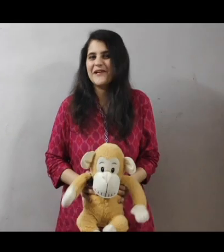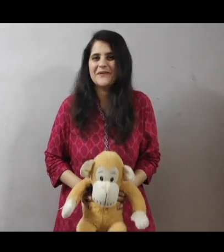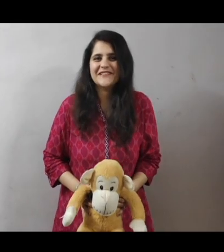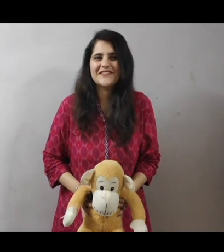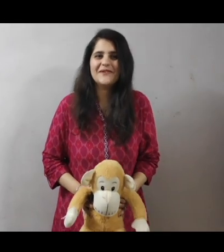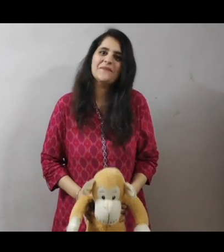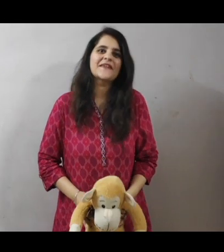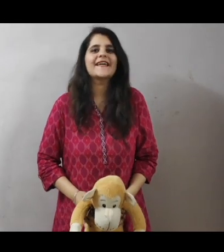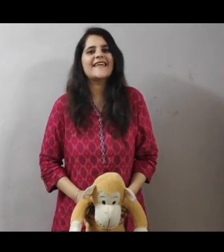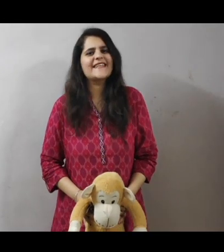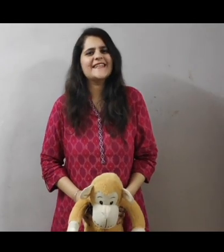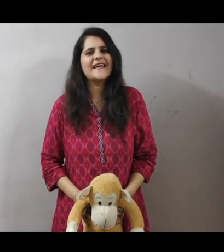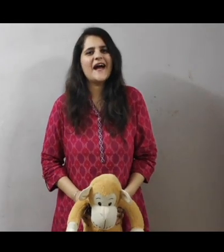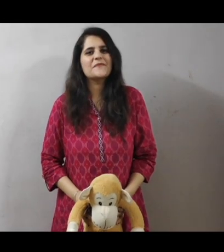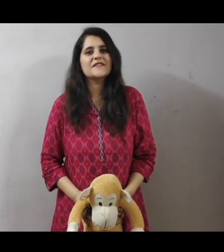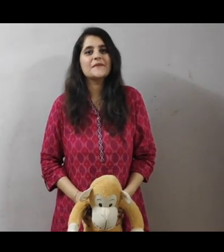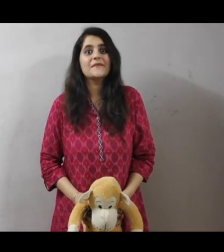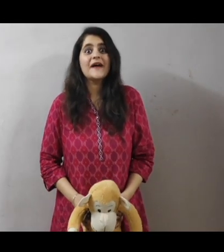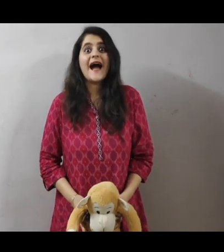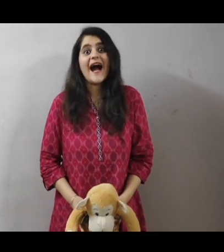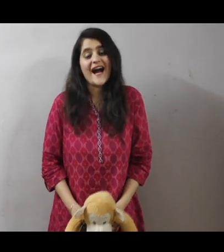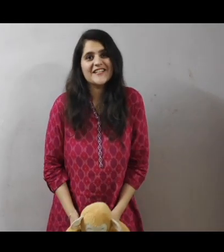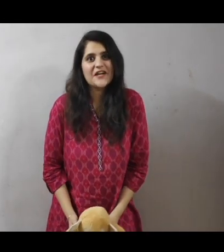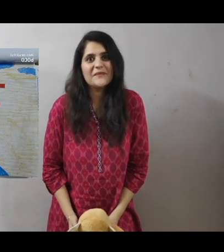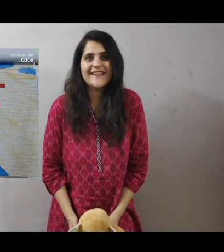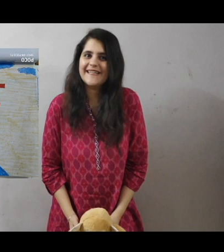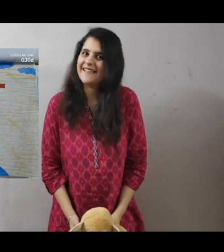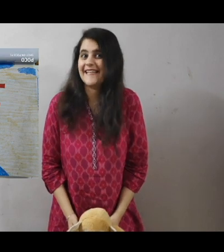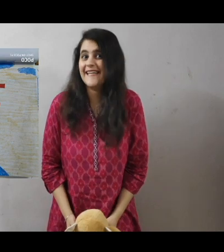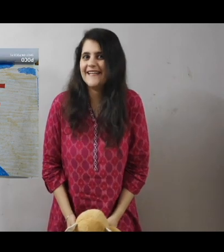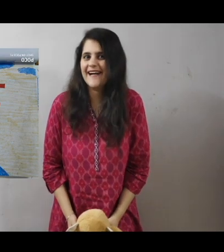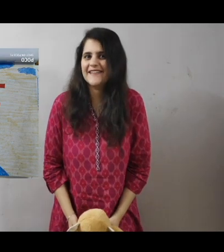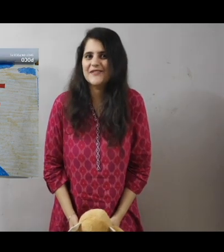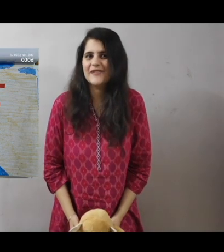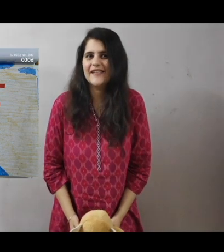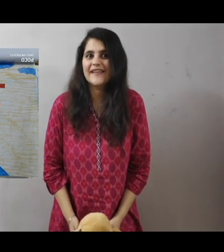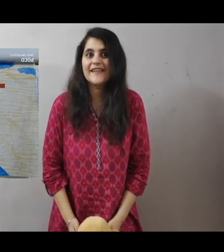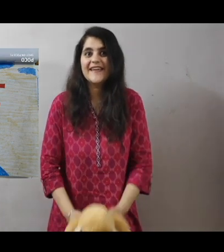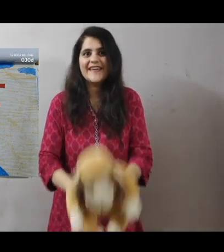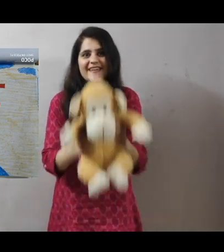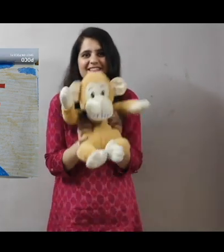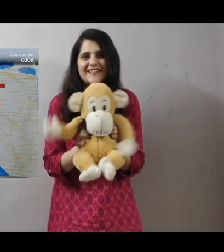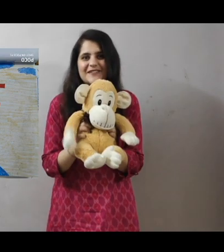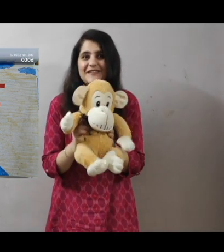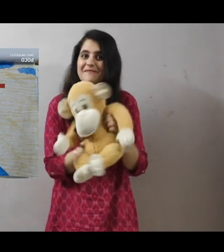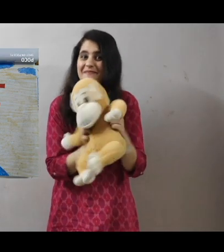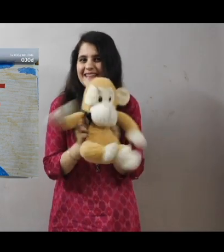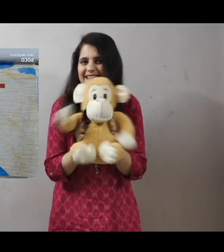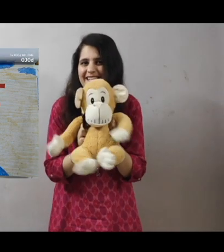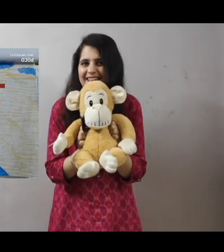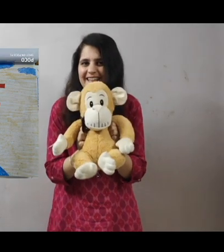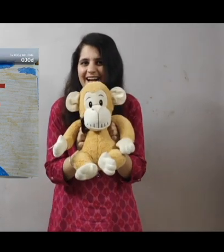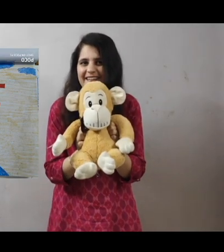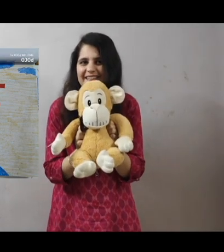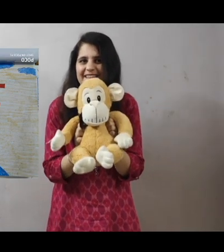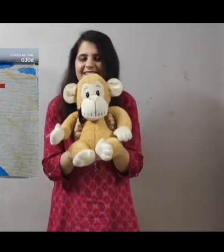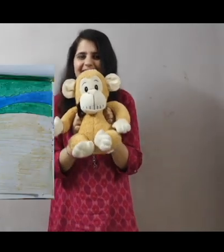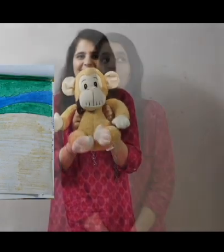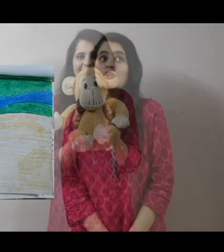हेलो बच्चों, कैसे हैं आप सब। आज हम एक नई कहानी सुनेंगे, एक चतुर बंदर की कहानी।